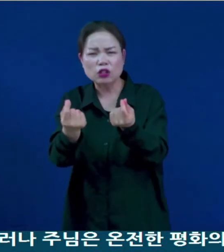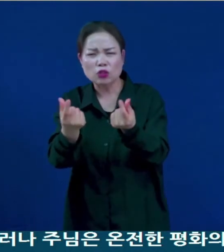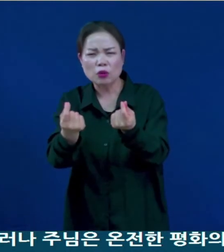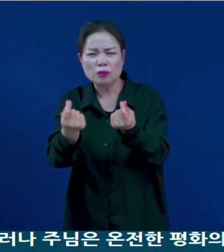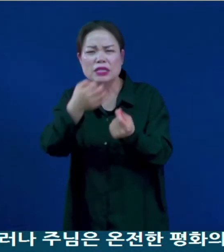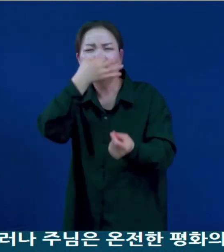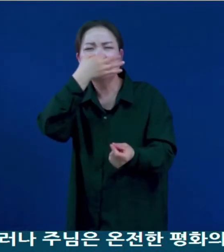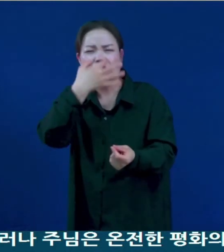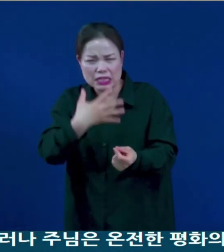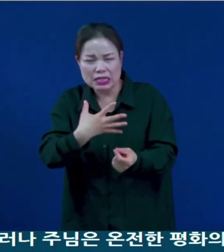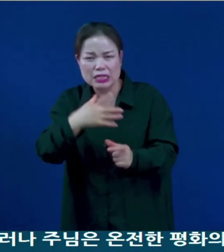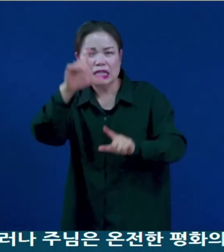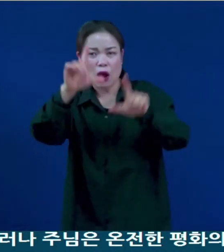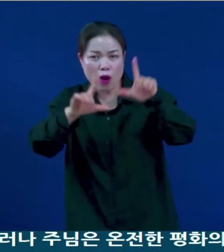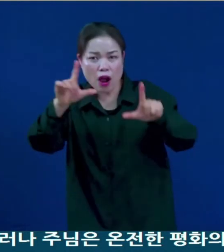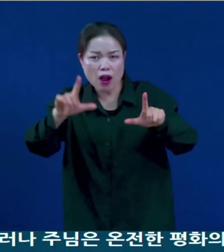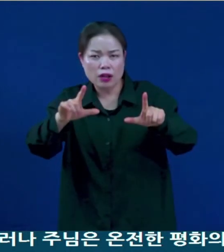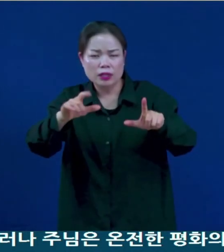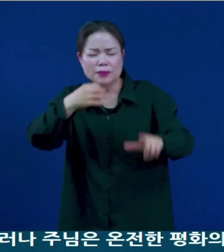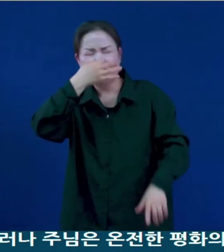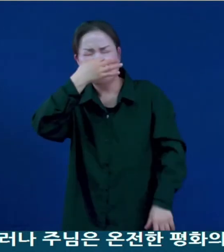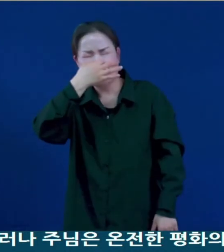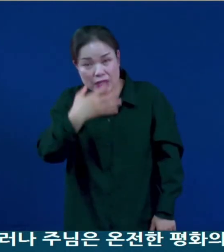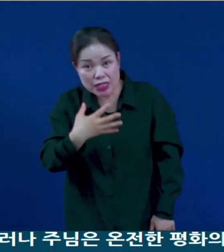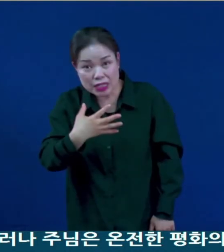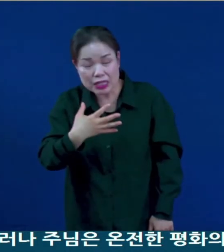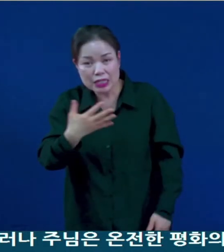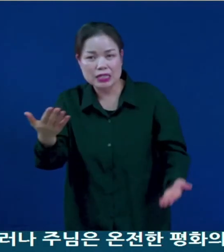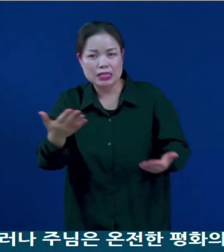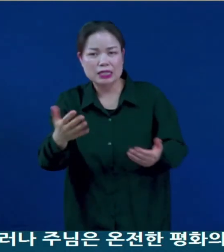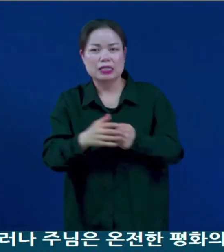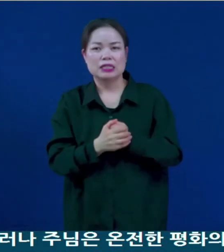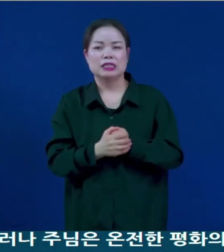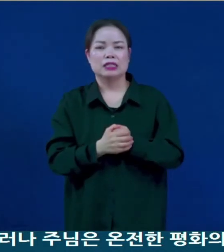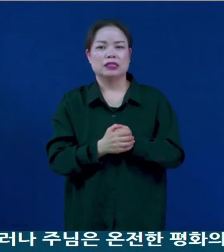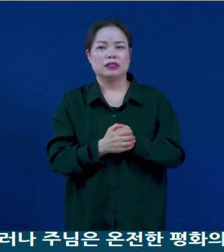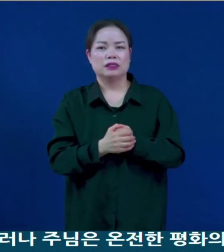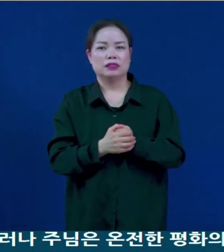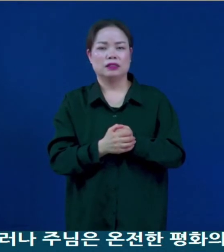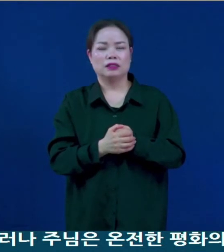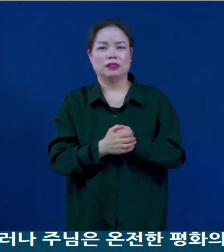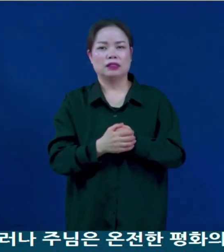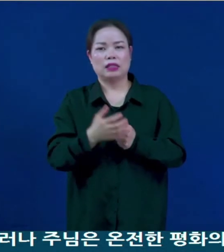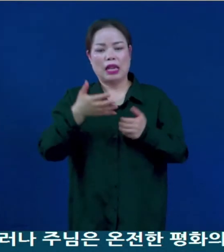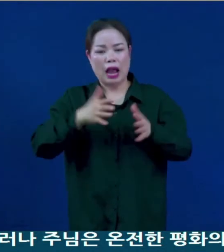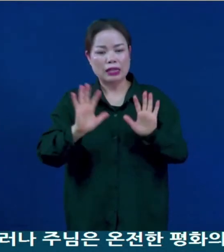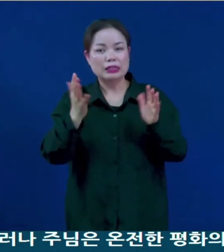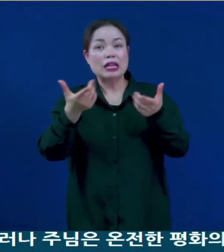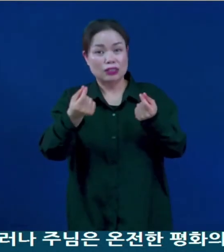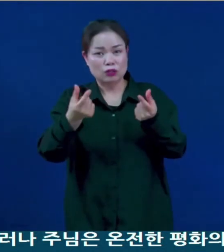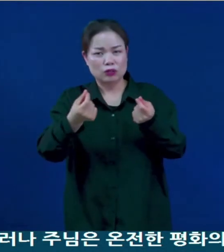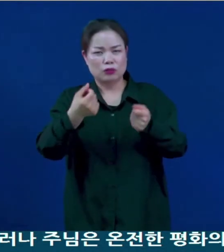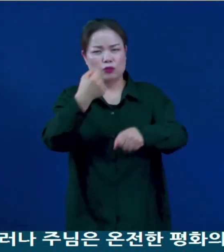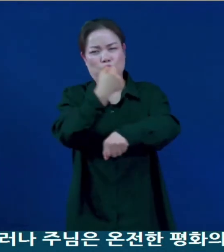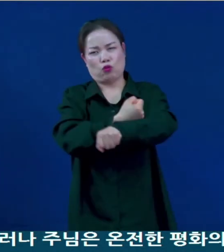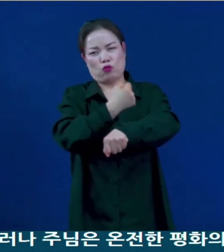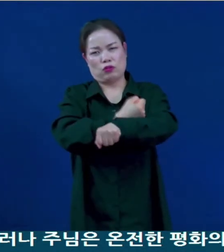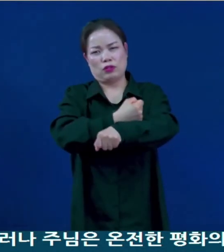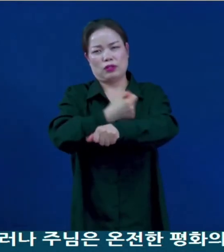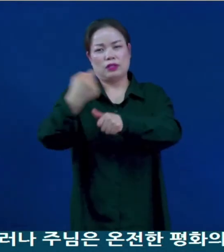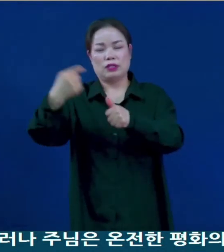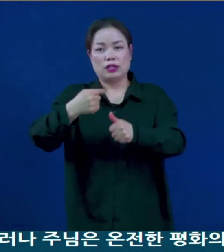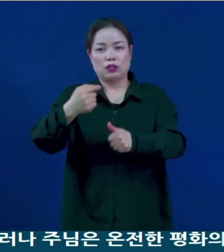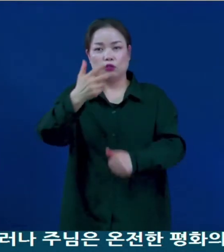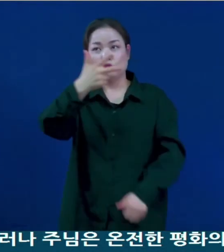힘들어서 겨우 할 수 있는 해산의 수고를 하라고 말씀하십니다. 우리